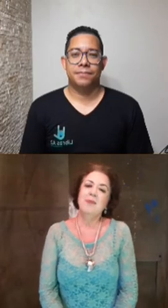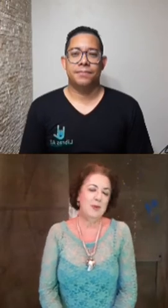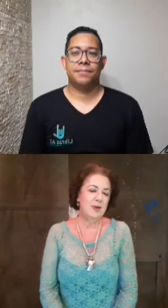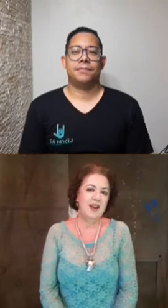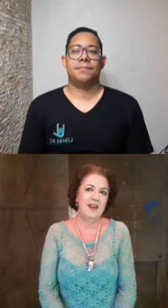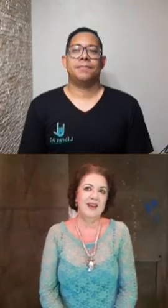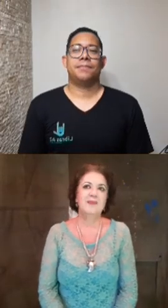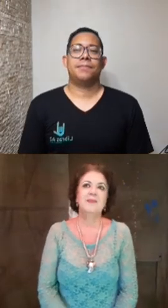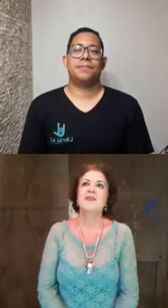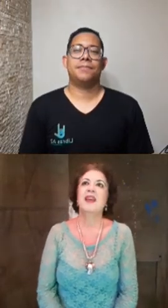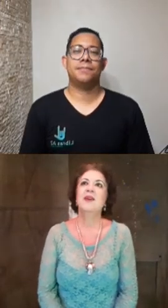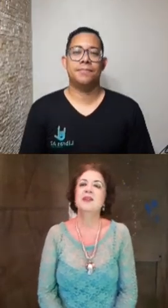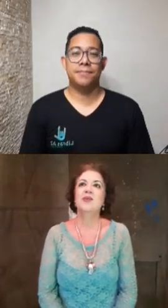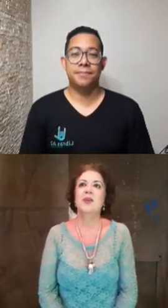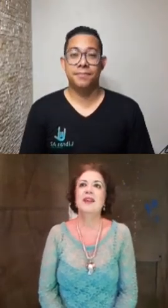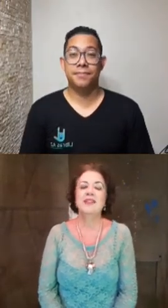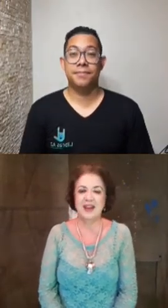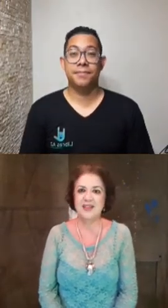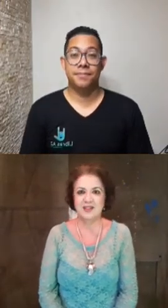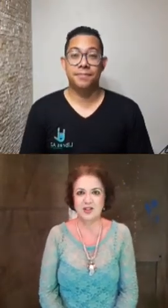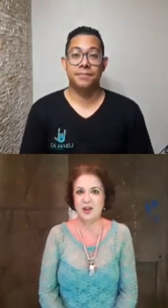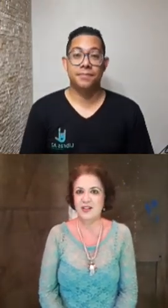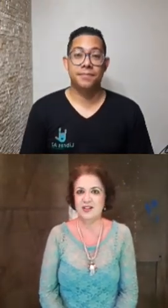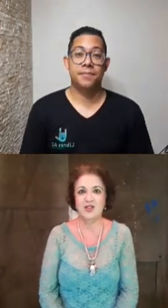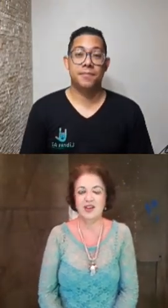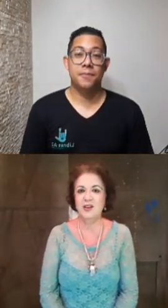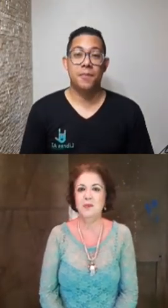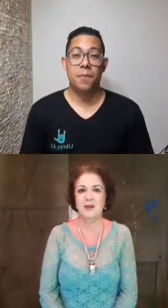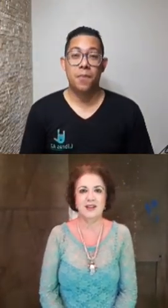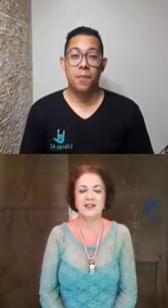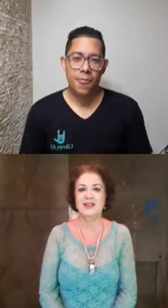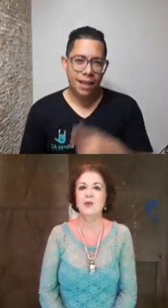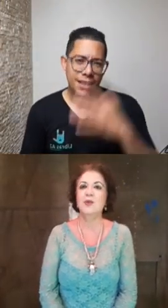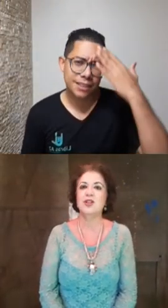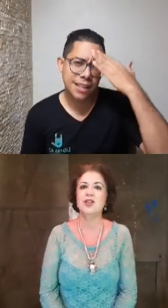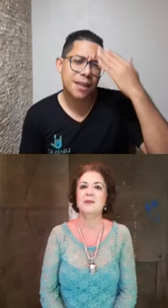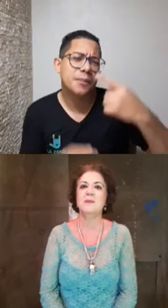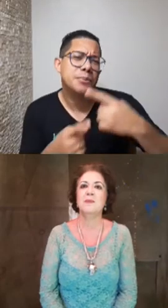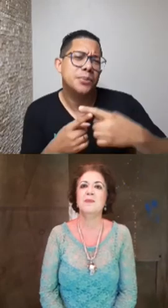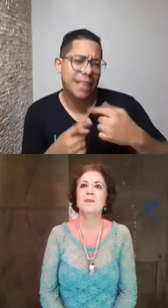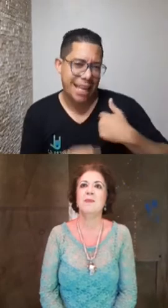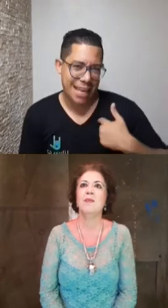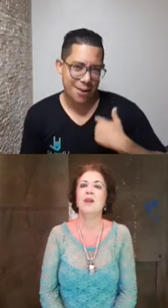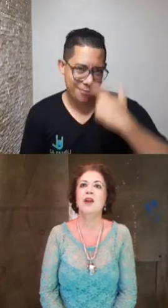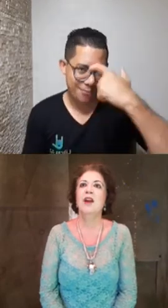Sabe por que eu escolhi 3 histórias de rio para trazer hoje?